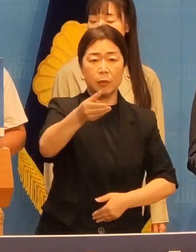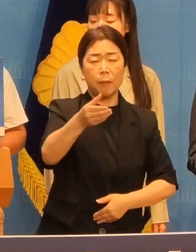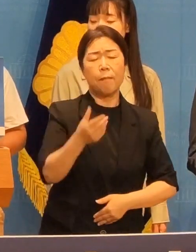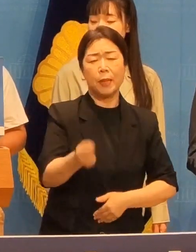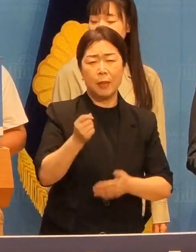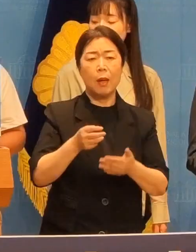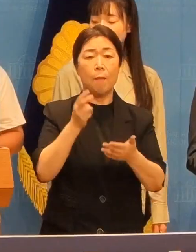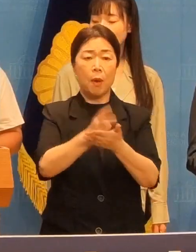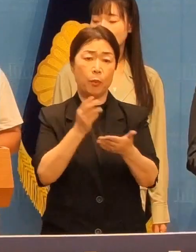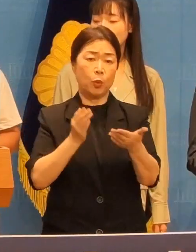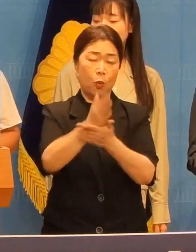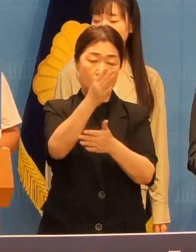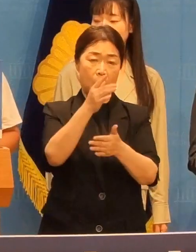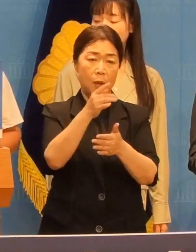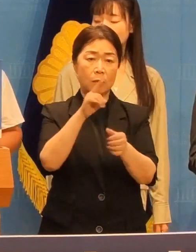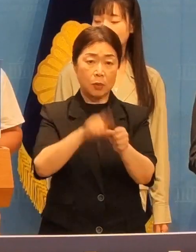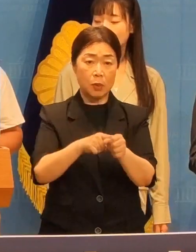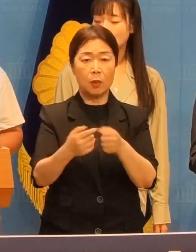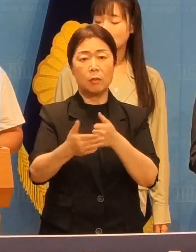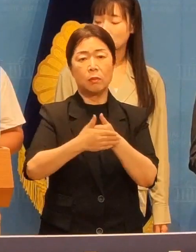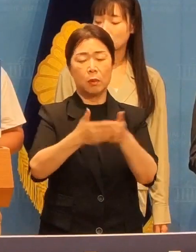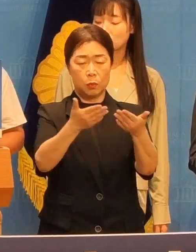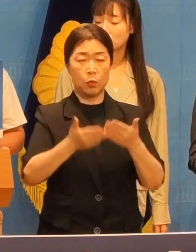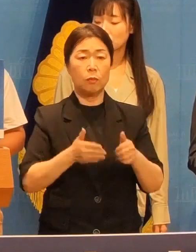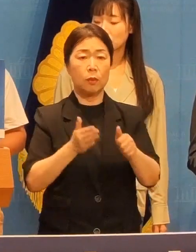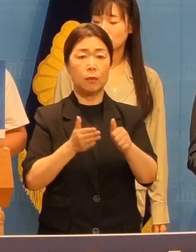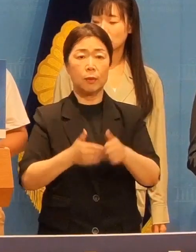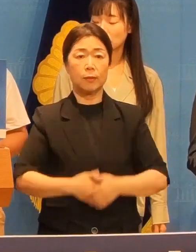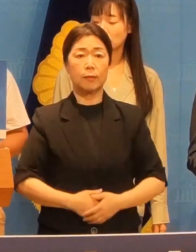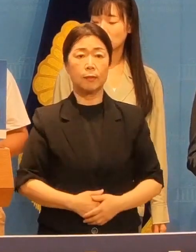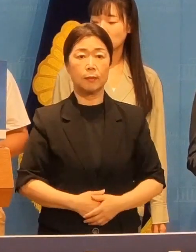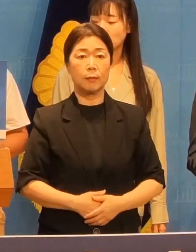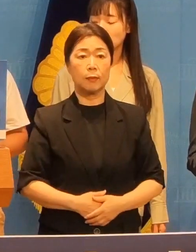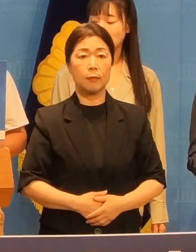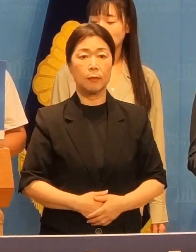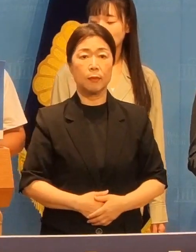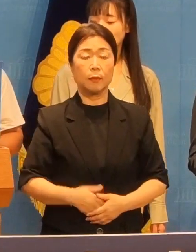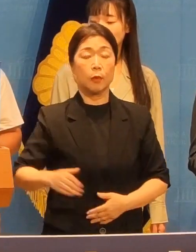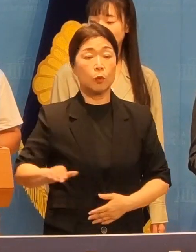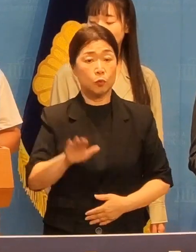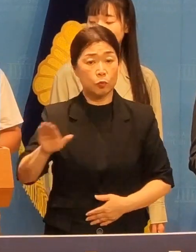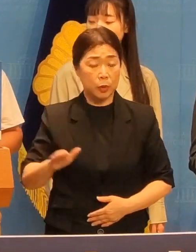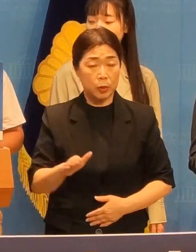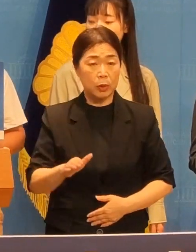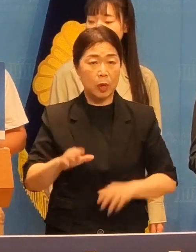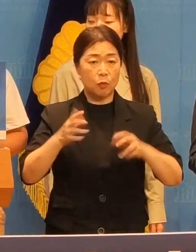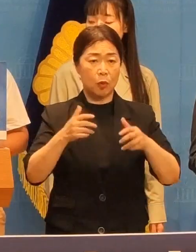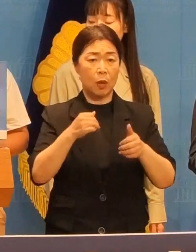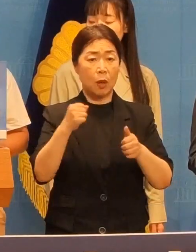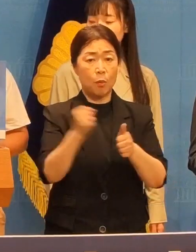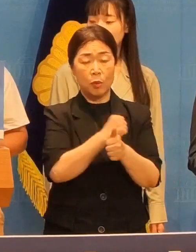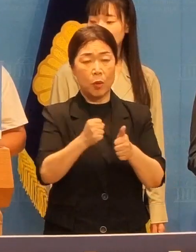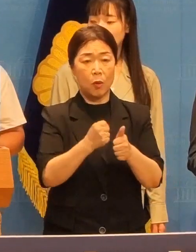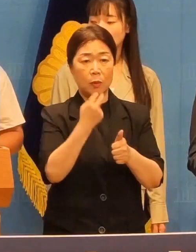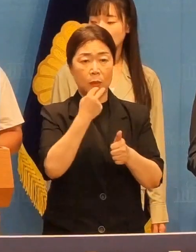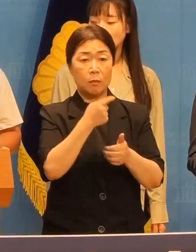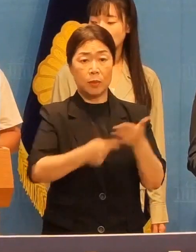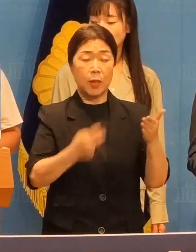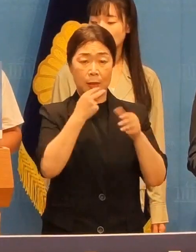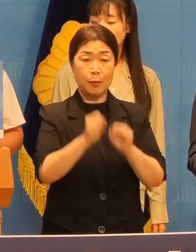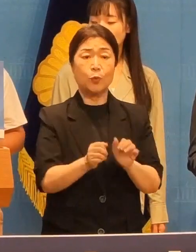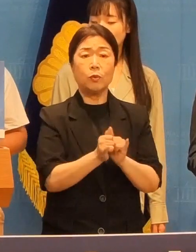있도록 힘써 주십시오. 또한 저희 국가폭력 피해 생존인들도